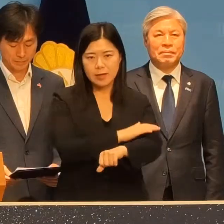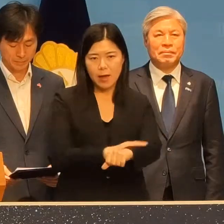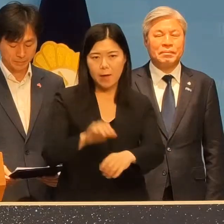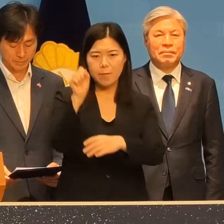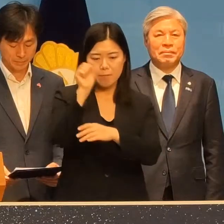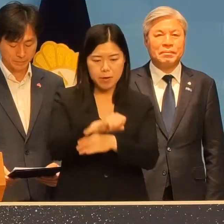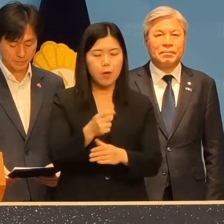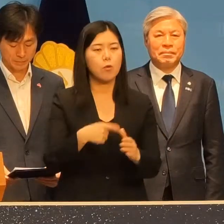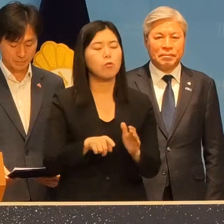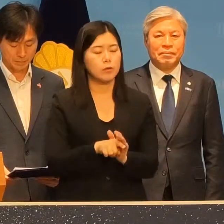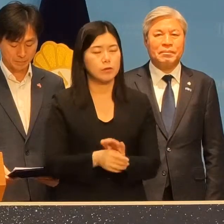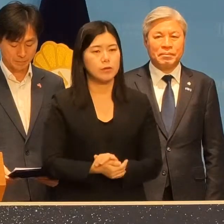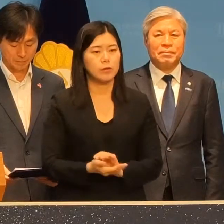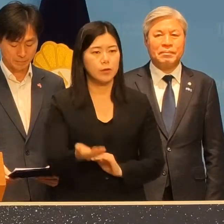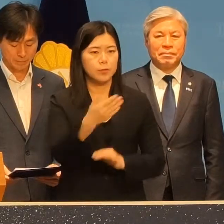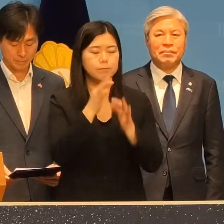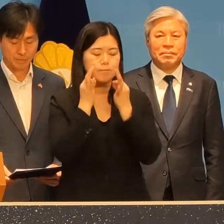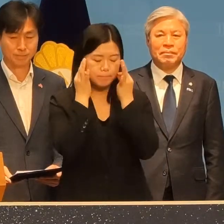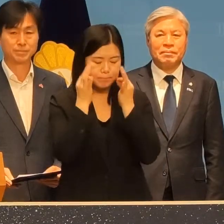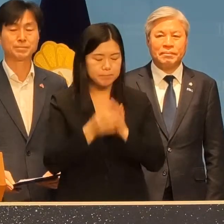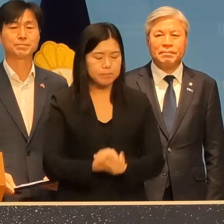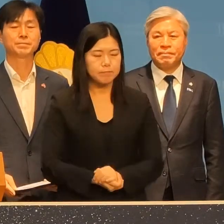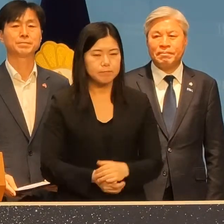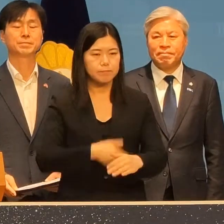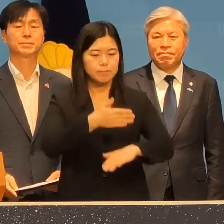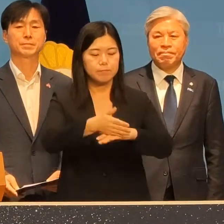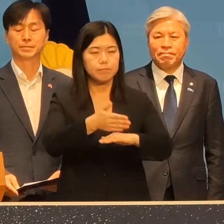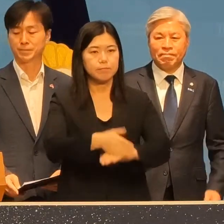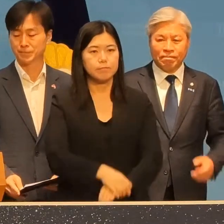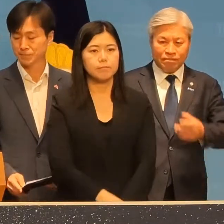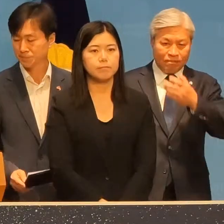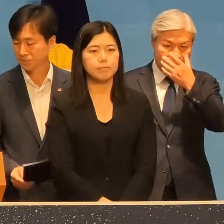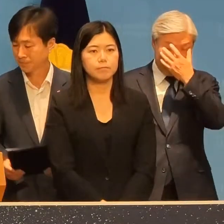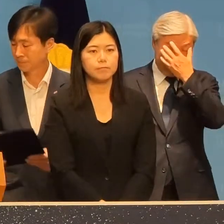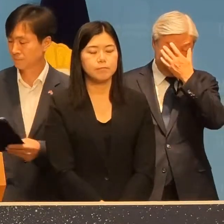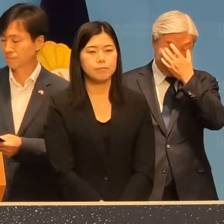있도록 앞으로도 더욱더 노력해 가겠습니다. 감사합니다.